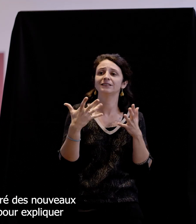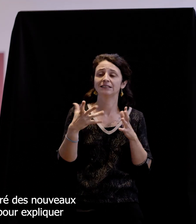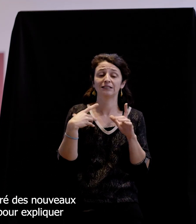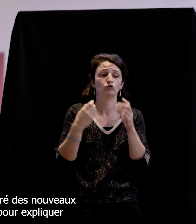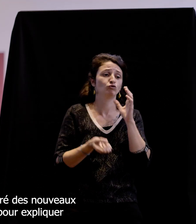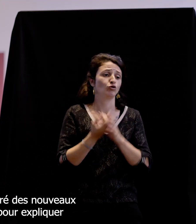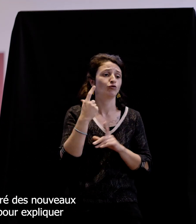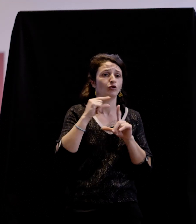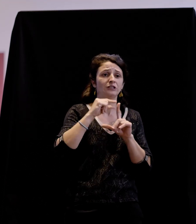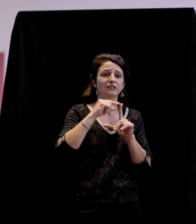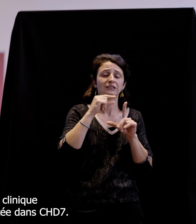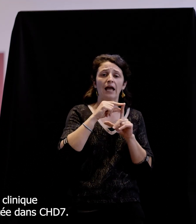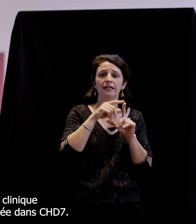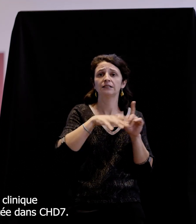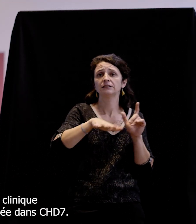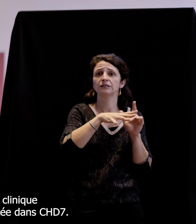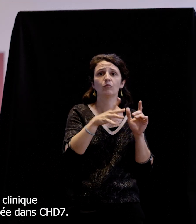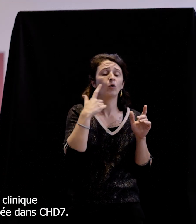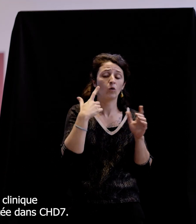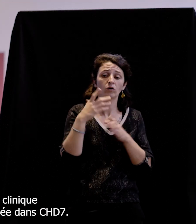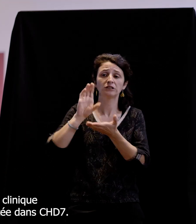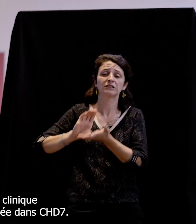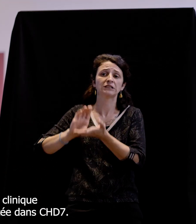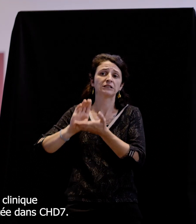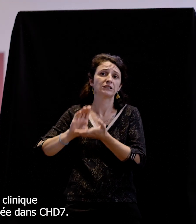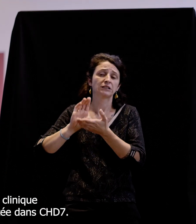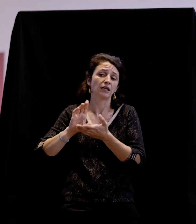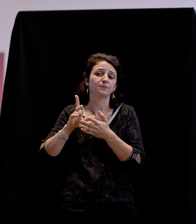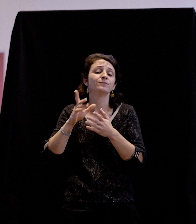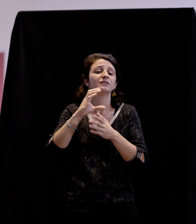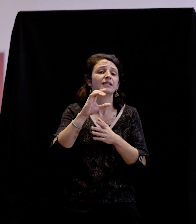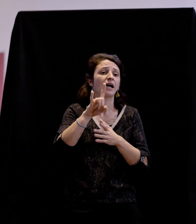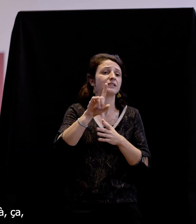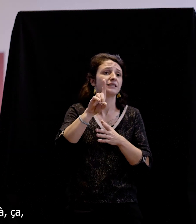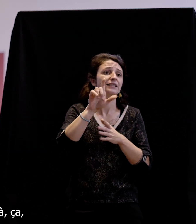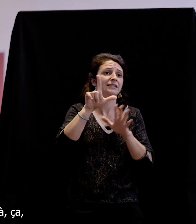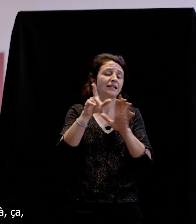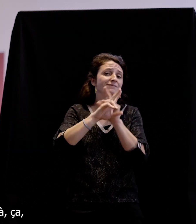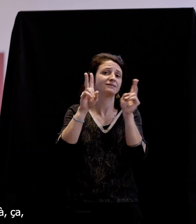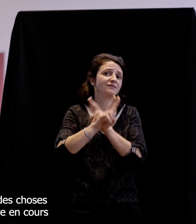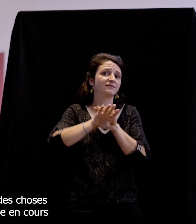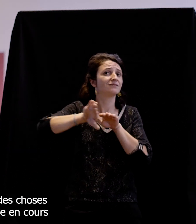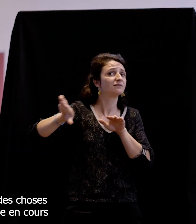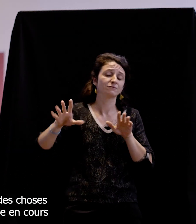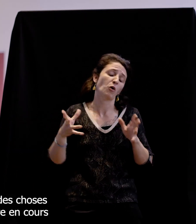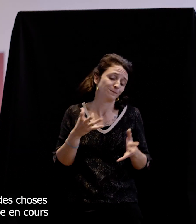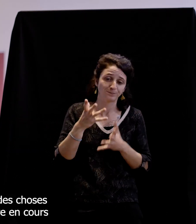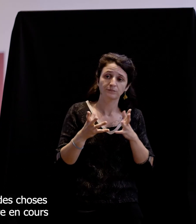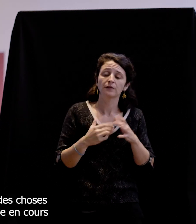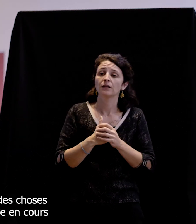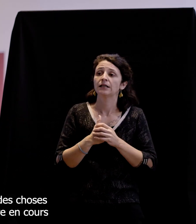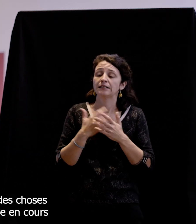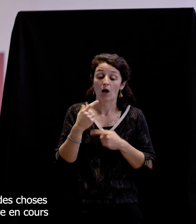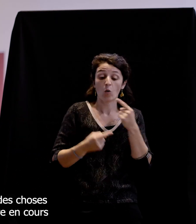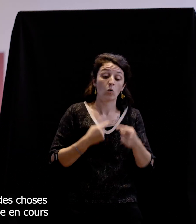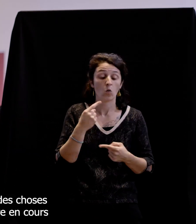gènes candidats pour expliquer un charge clinique qui n'était pas muté dans le CHD7. Bon, voilà, ça fait partie des choses qui